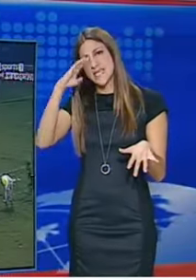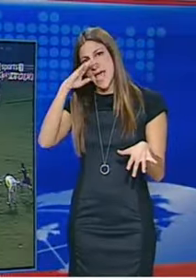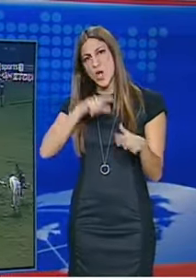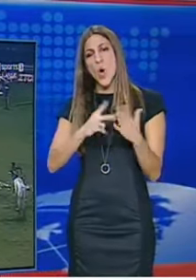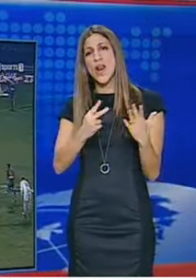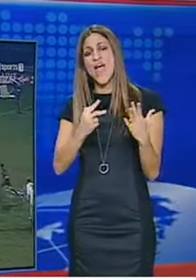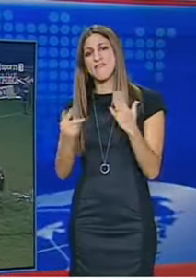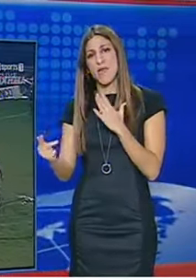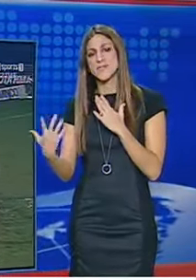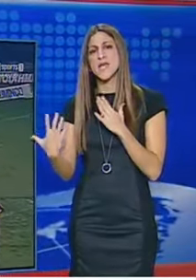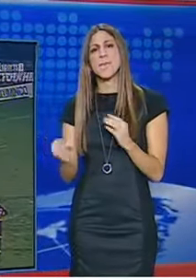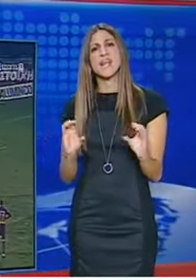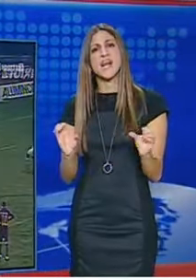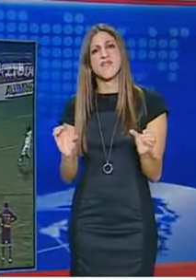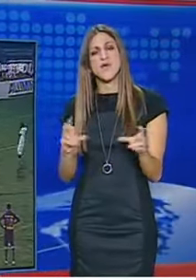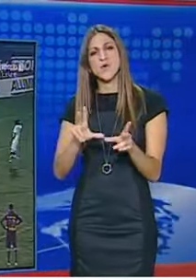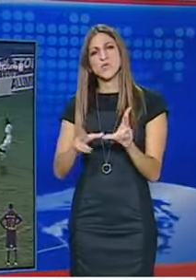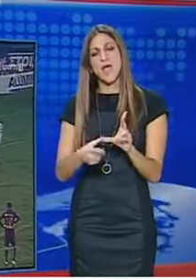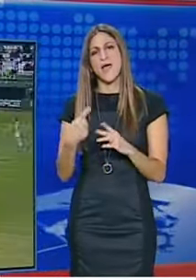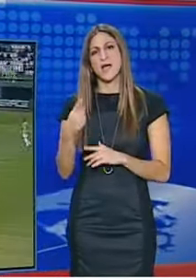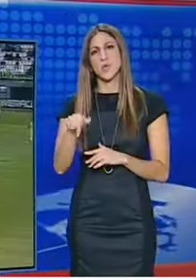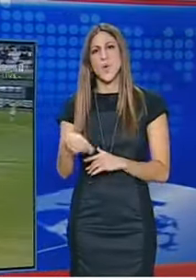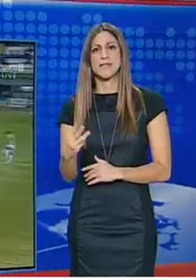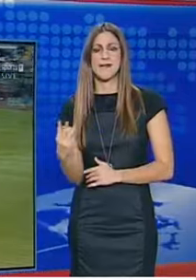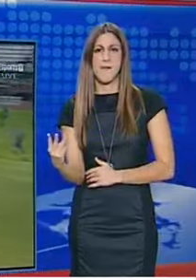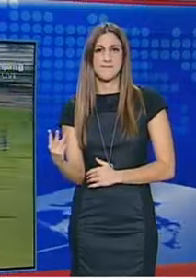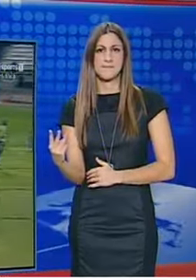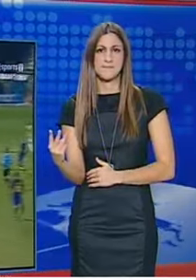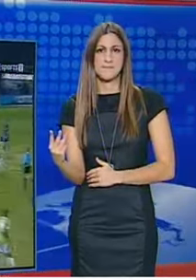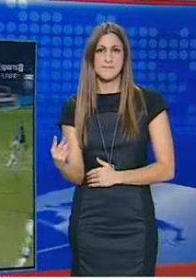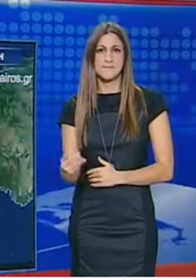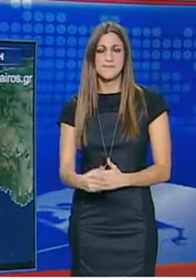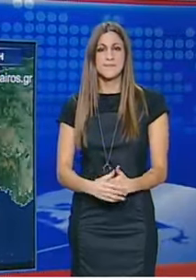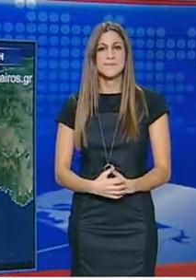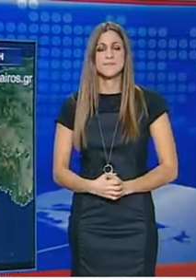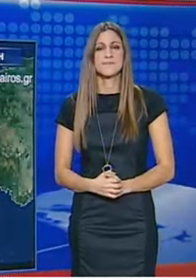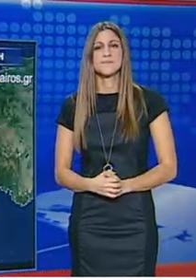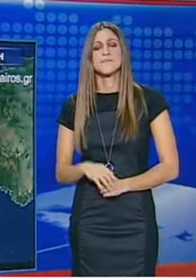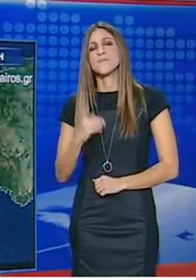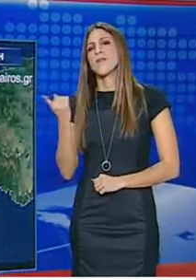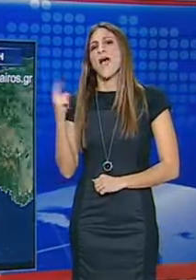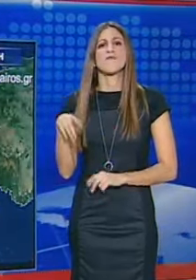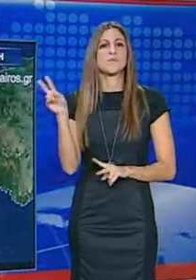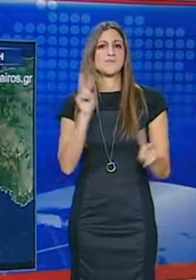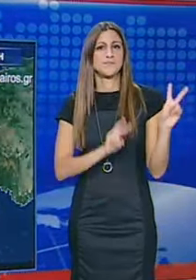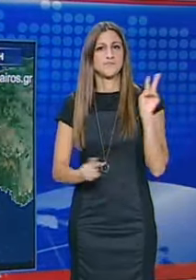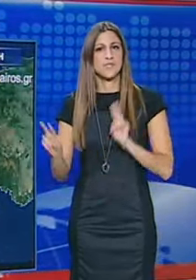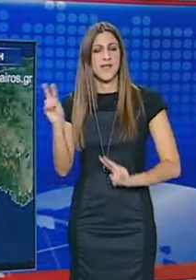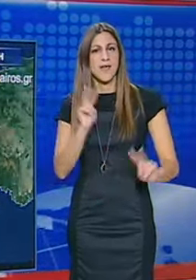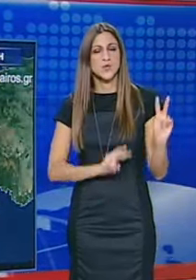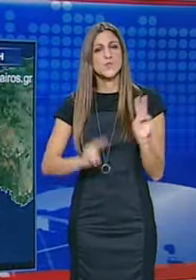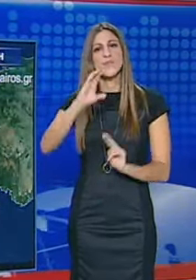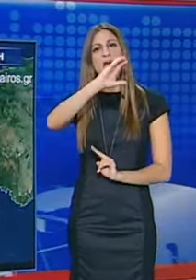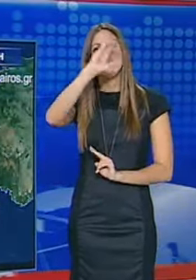7:30 και ο αγώνας θα μεταδοθεί ζωντανά από το ραδιόφωνο του σκαϊ 100,3 και μια ματιά στον αυριανό καιρό στη